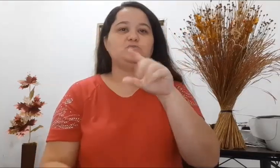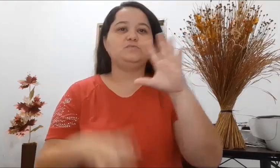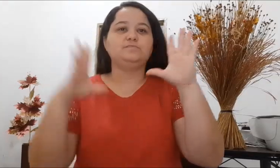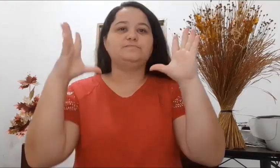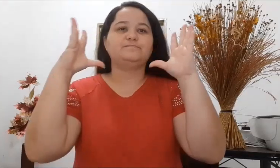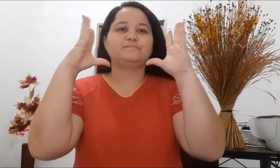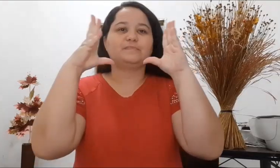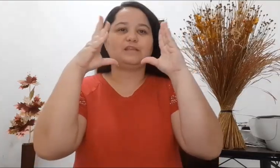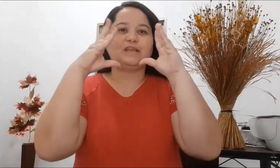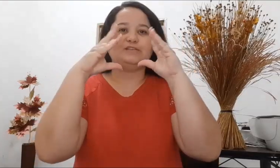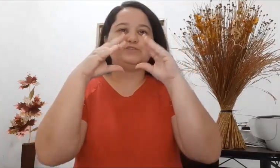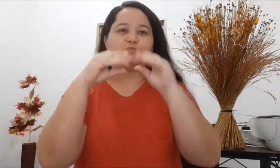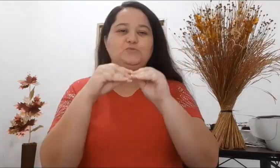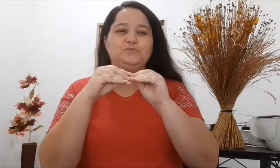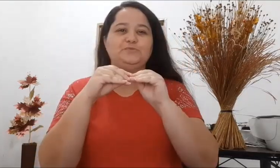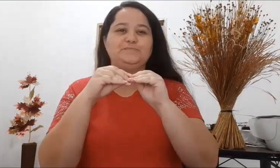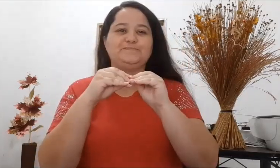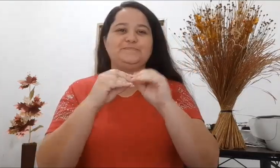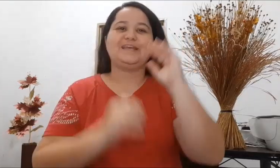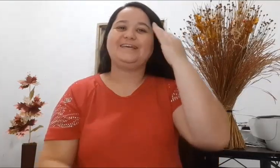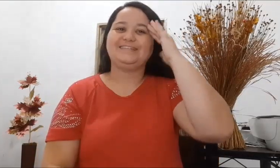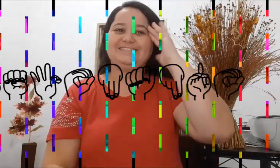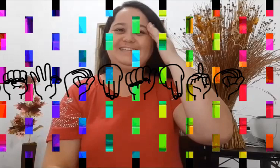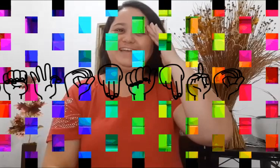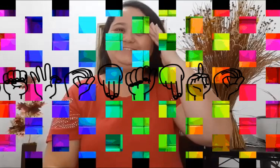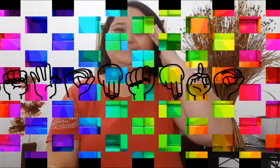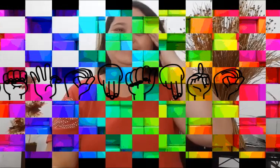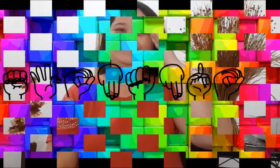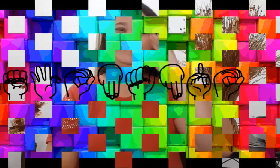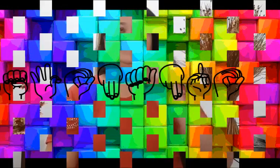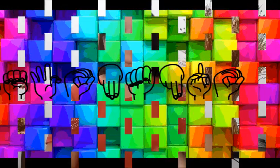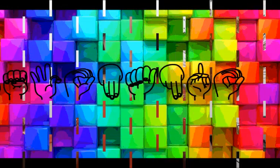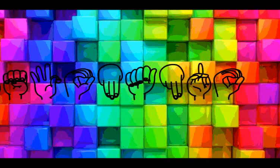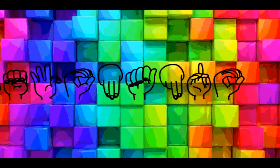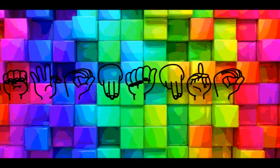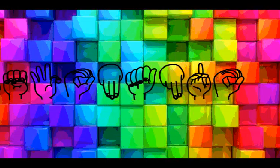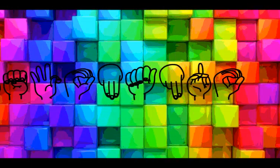azul escuro. Entenderam?